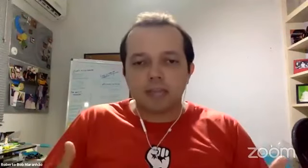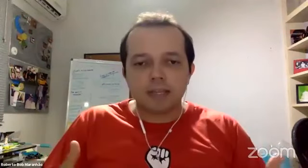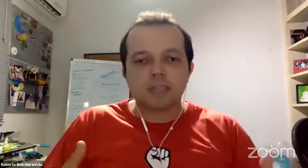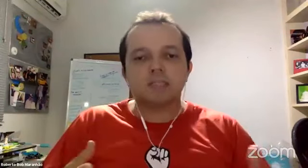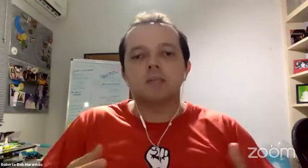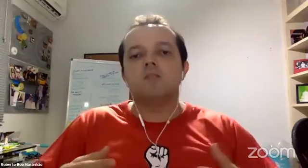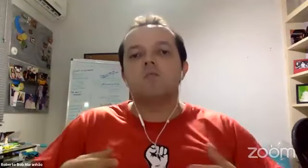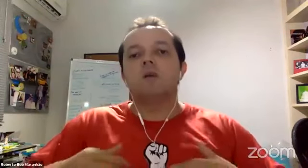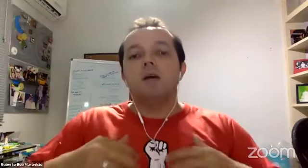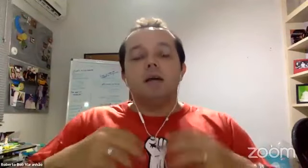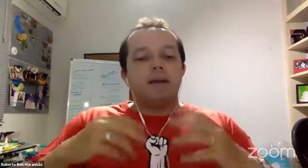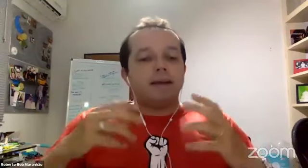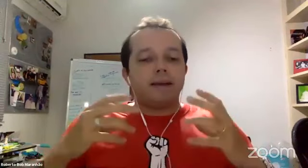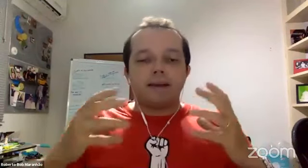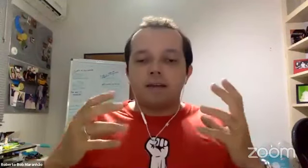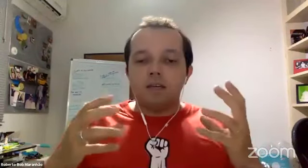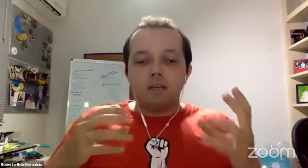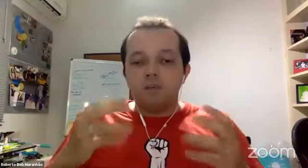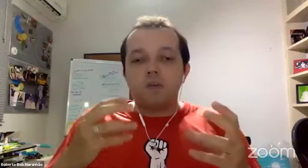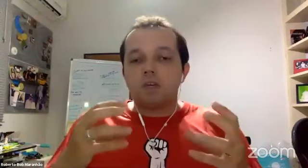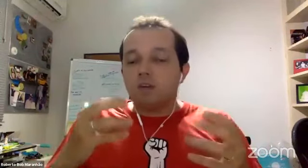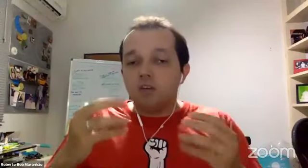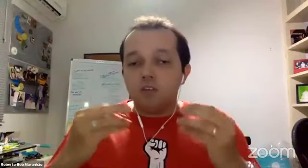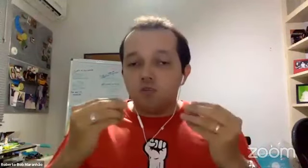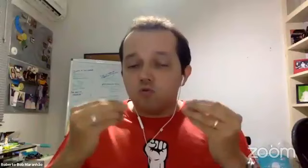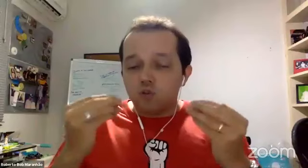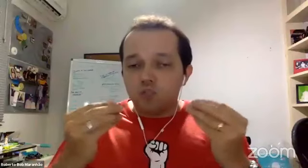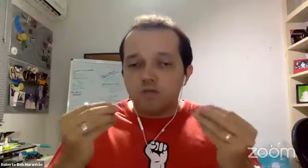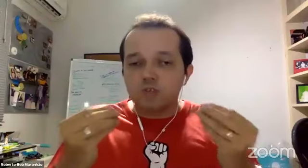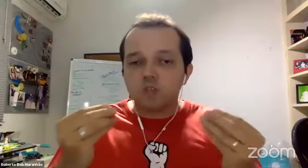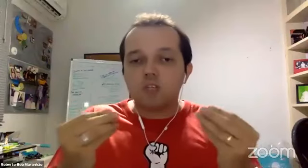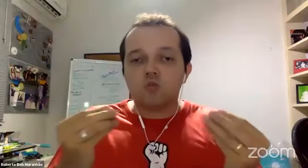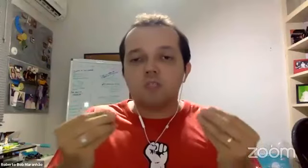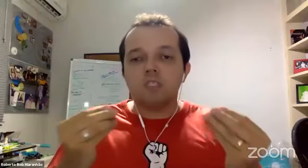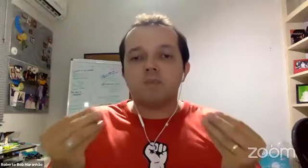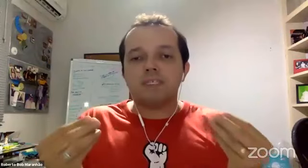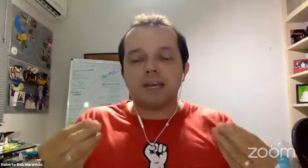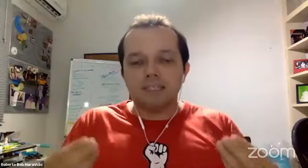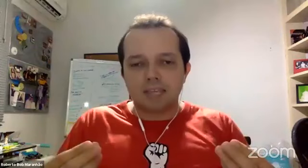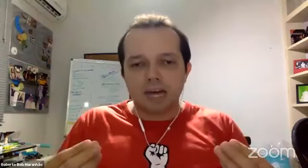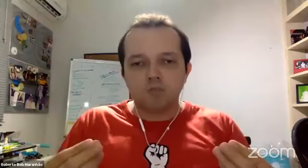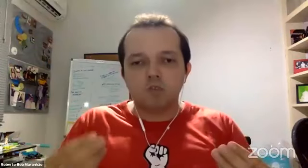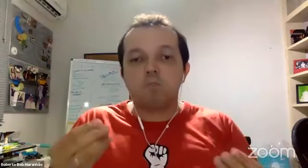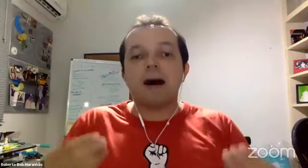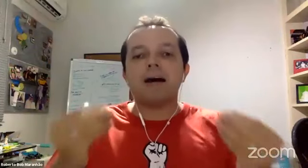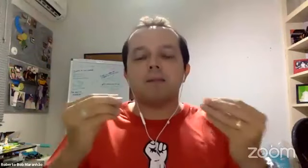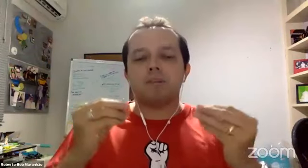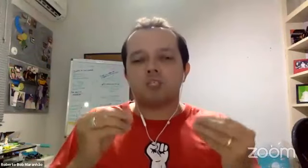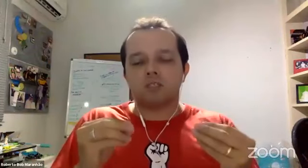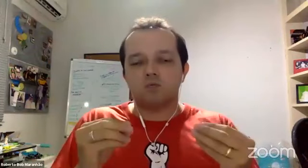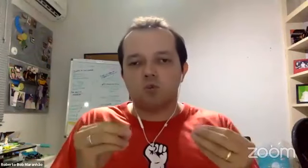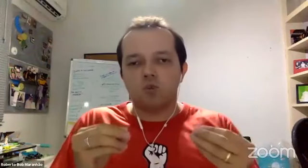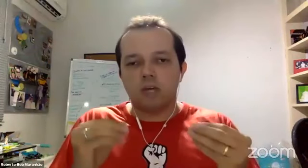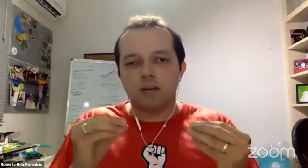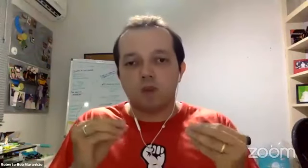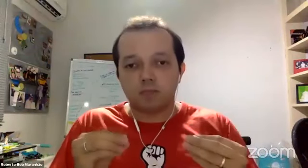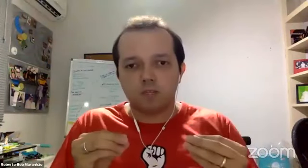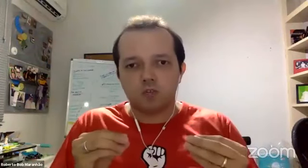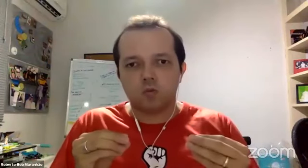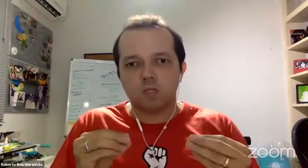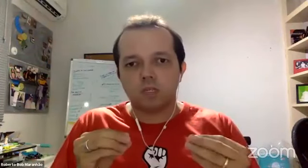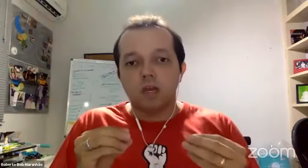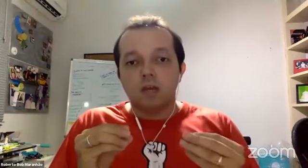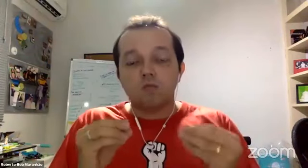de internação, enfim, e os diversos setores especializados para a prestação de cuidado